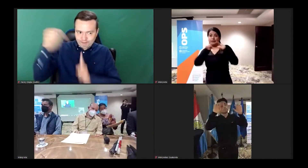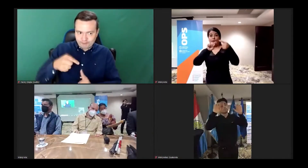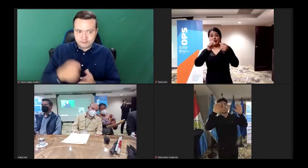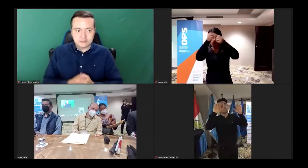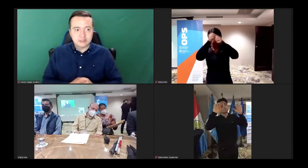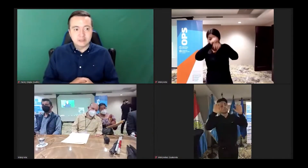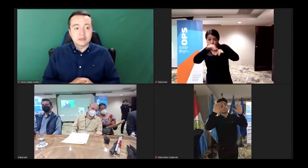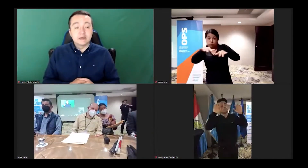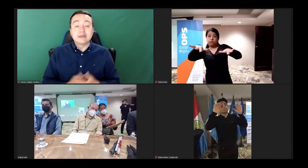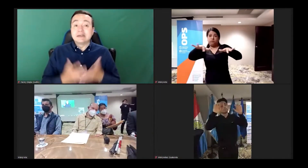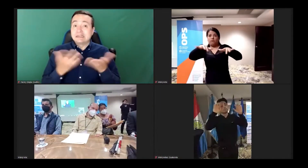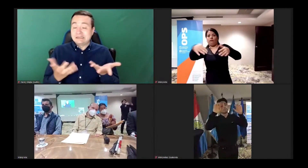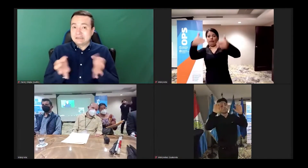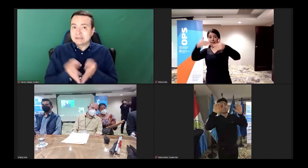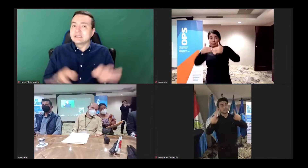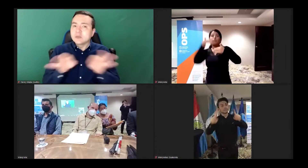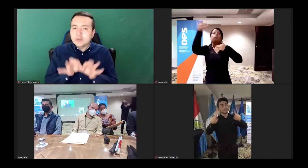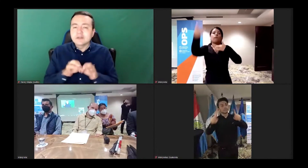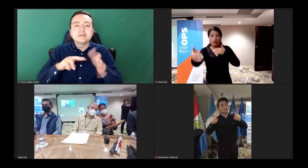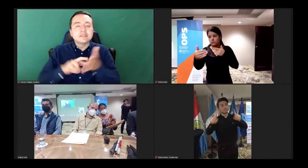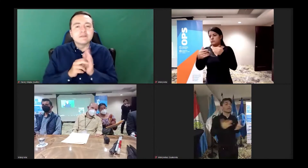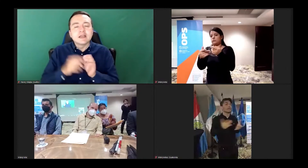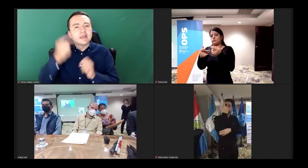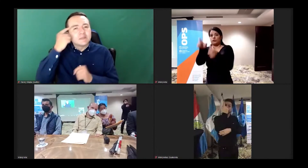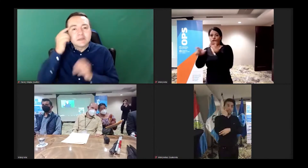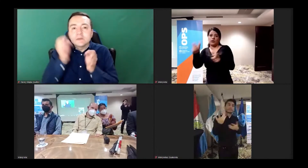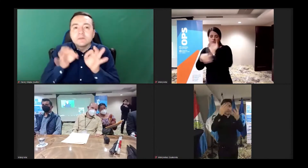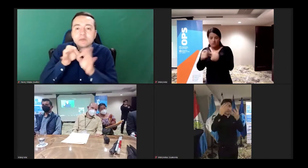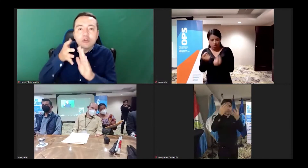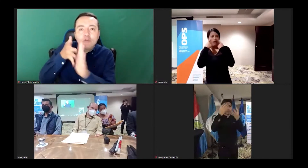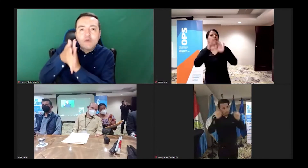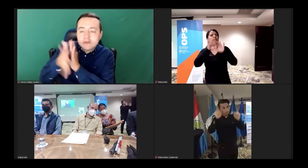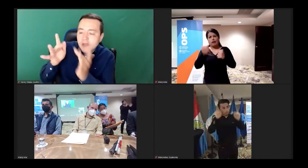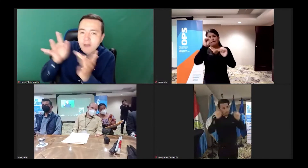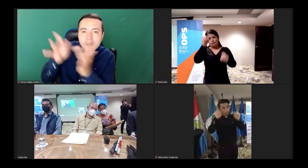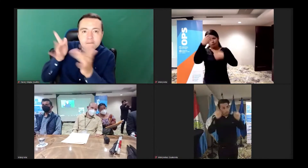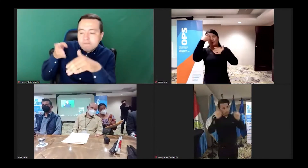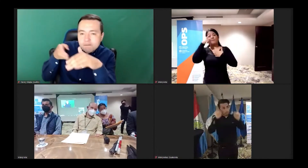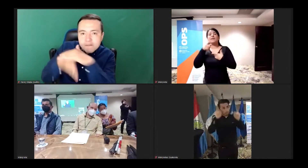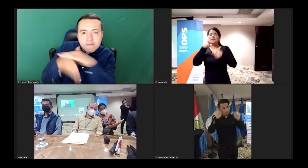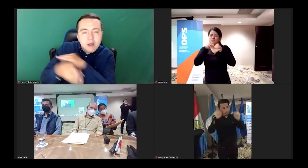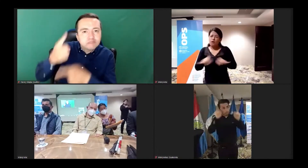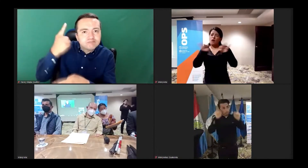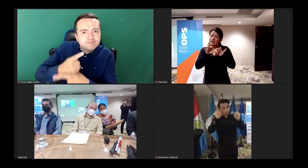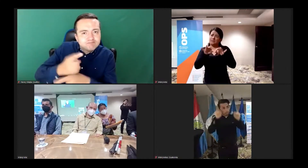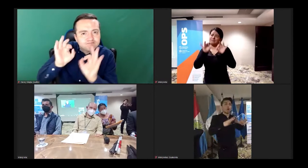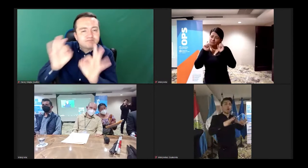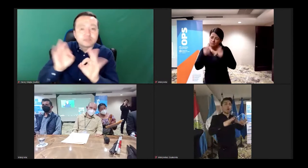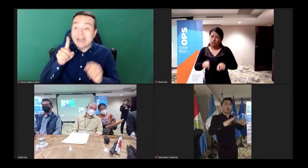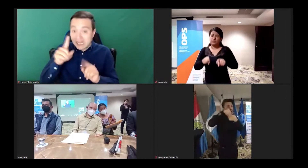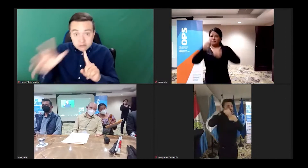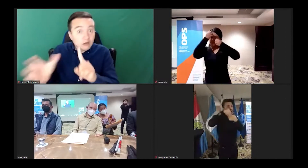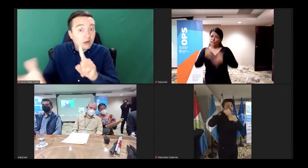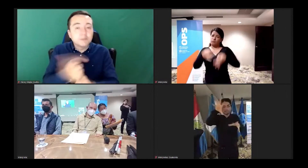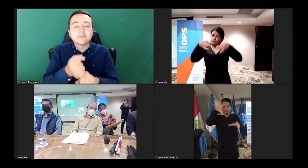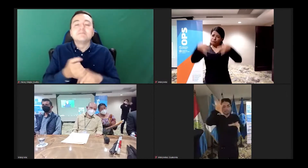Lo que es importante priorizar es que la información realmente sea oportuna, y esto solo se va a lograr si se incluyen estas